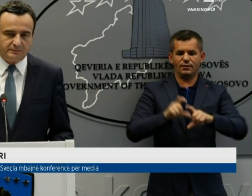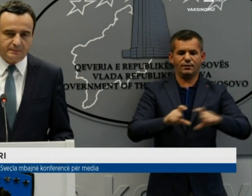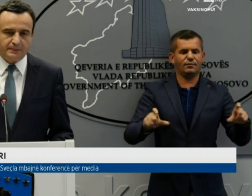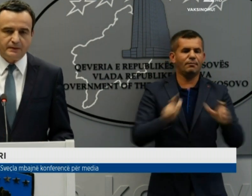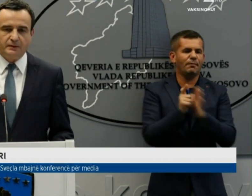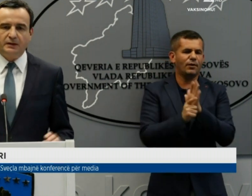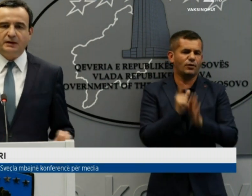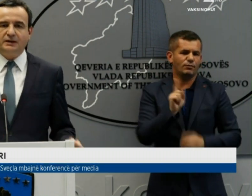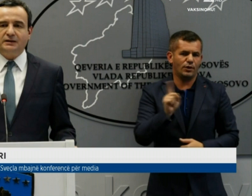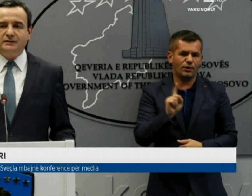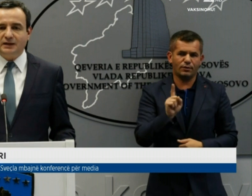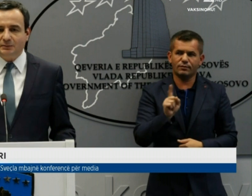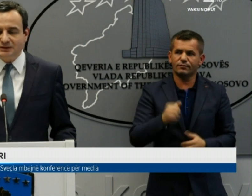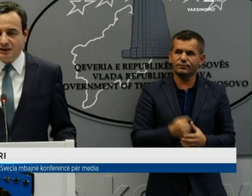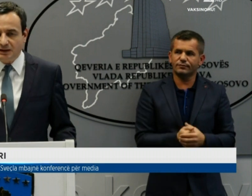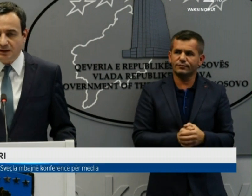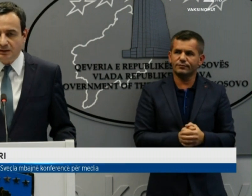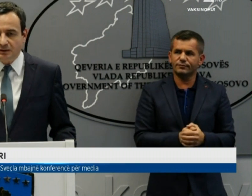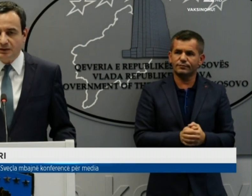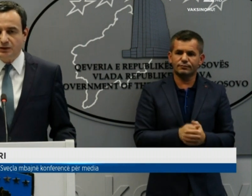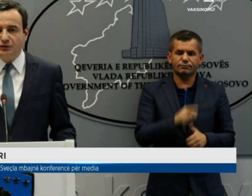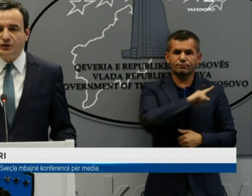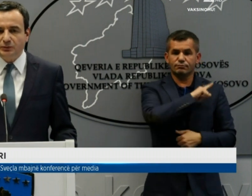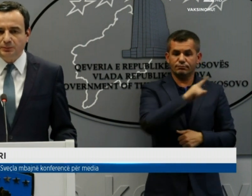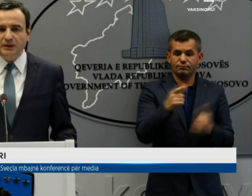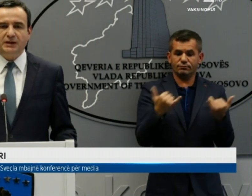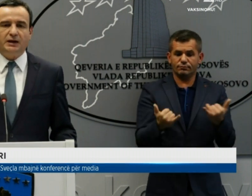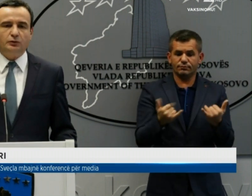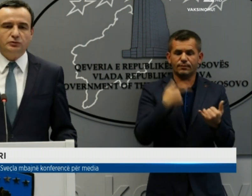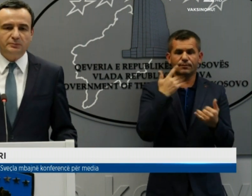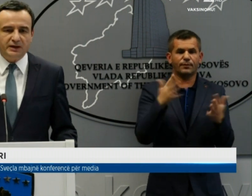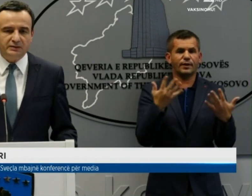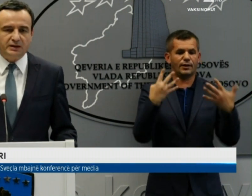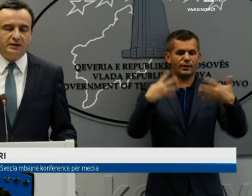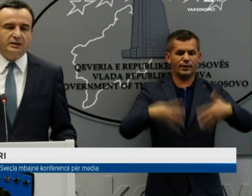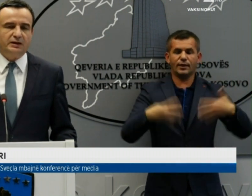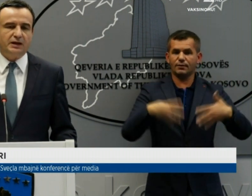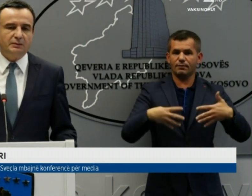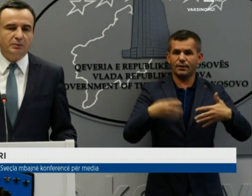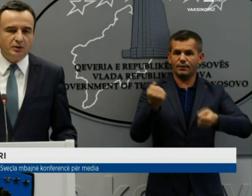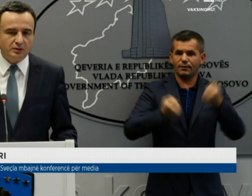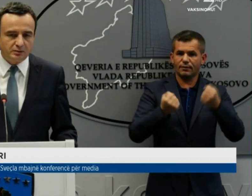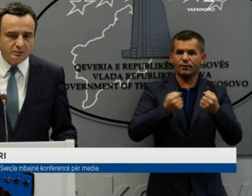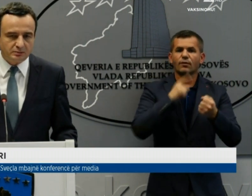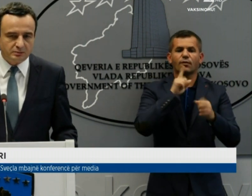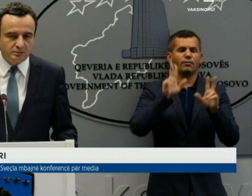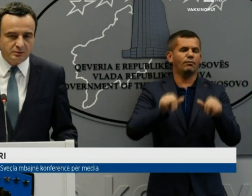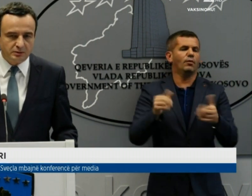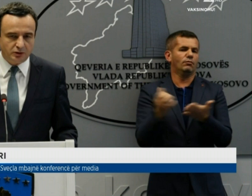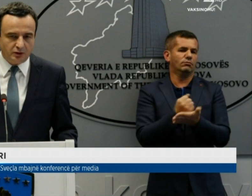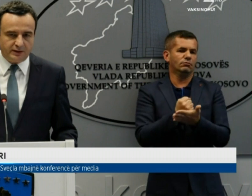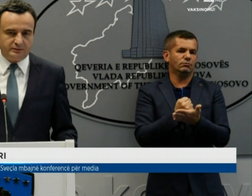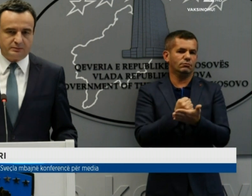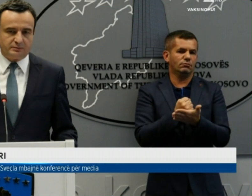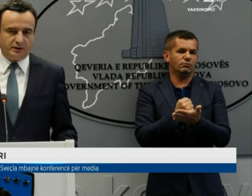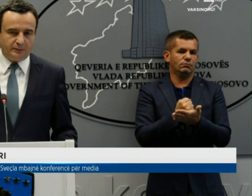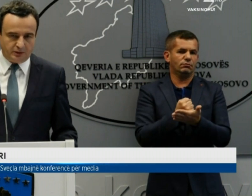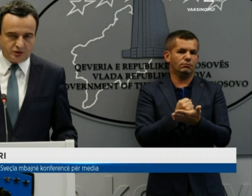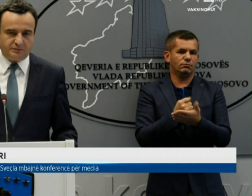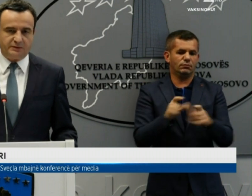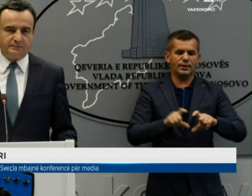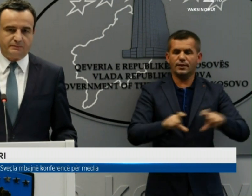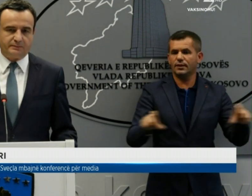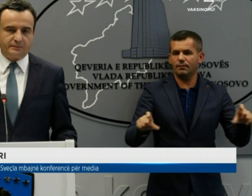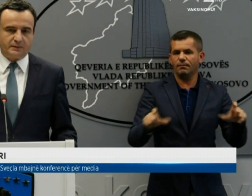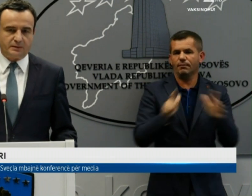përkohshme, deri më tani 9000 automjete i kanë marrë targat e